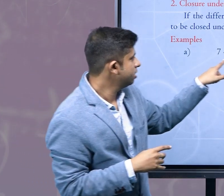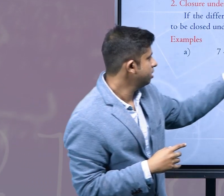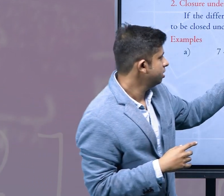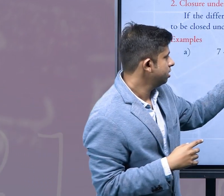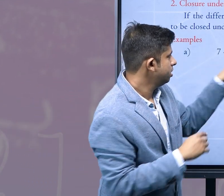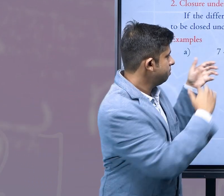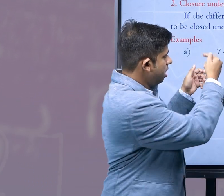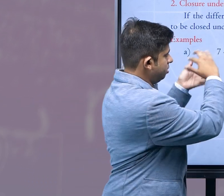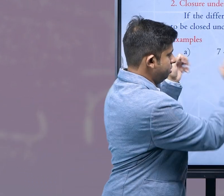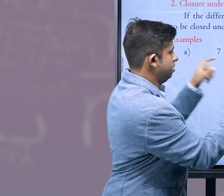5.